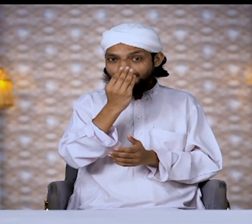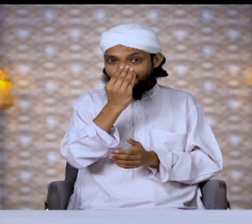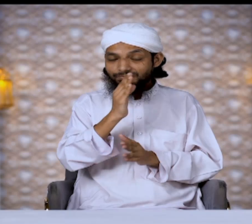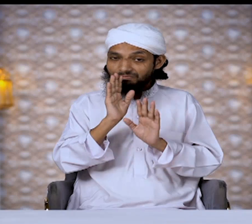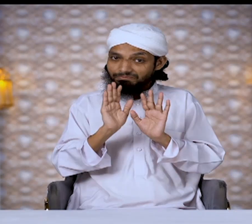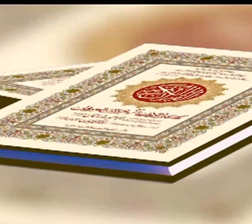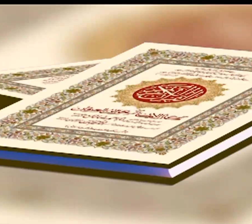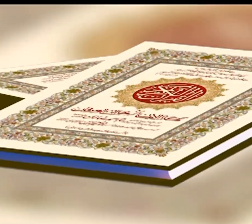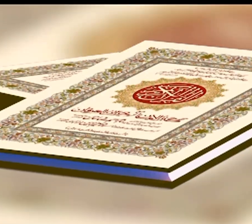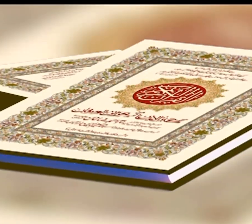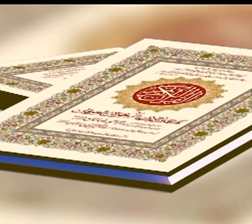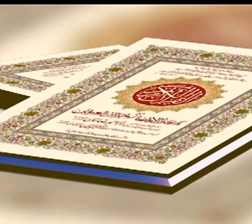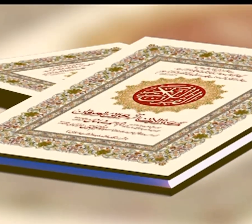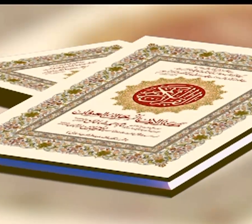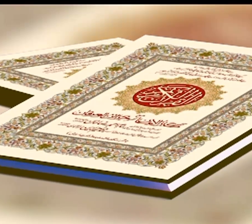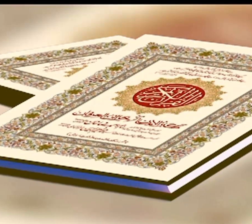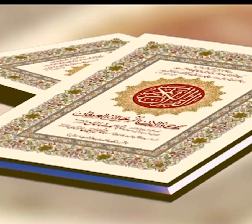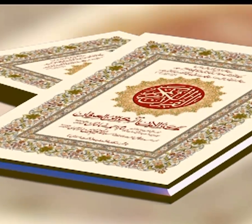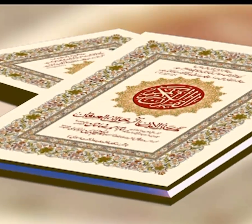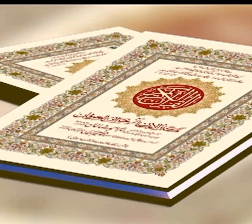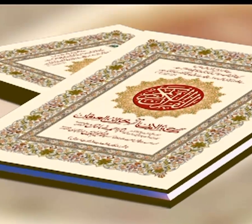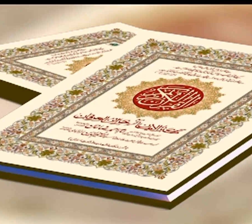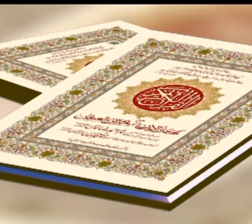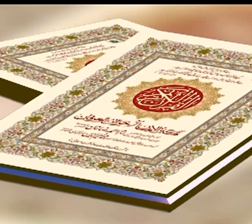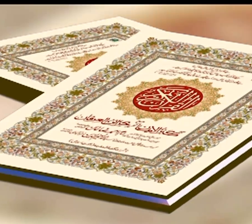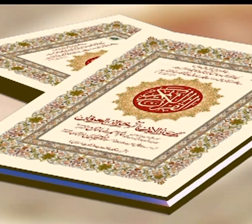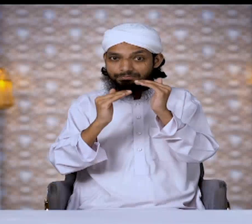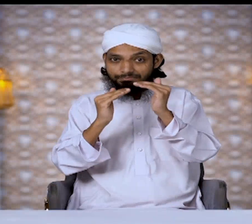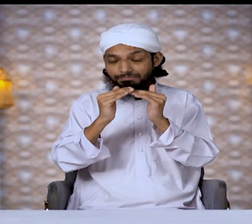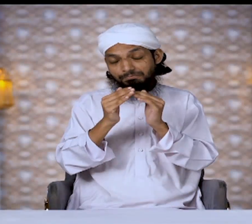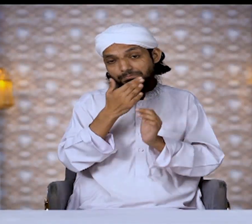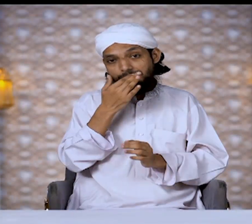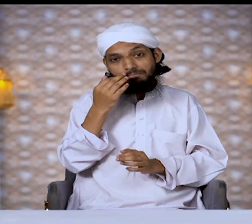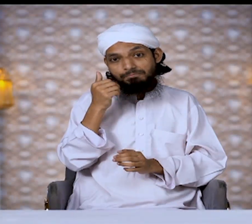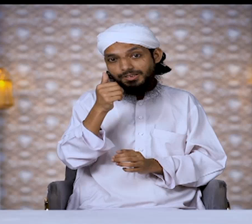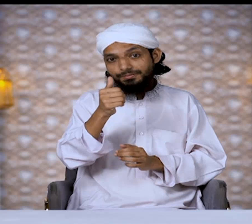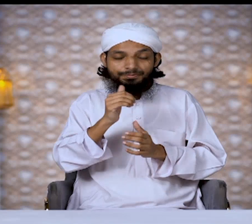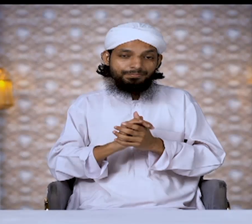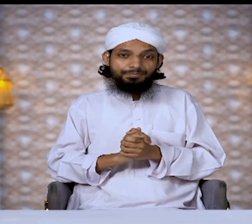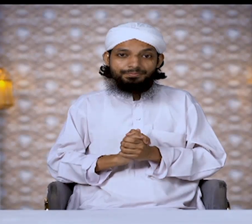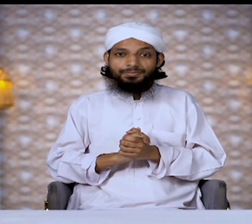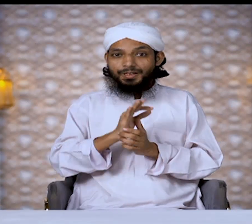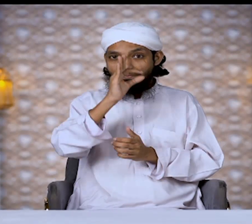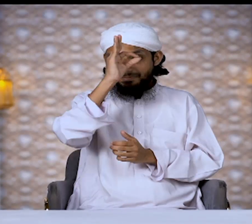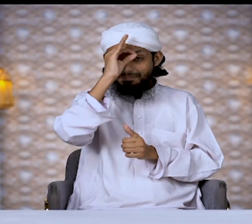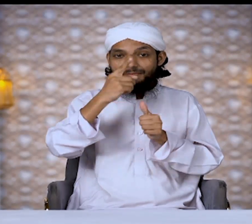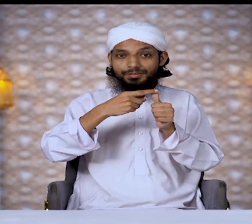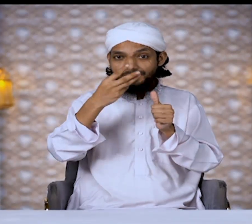ہے۔ ترجمہ کنز الایمان علم و حکمت کا خزانہ اور ایمان کی حقیقی دولت ہے۔ ترجمہ کنز الایمان میں احادیث